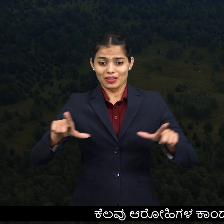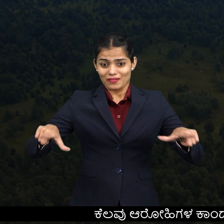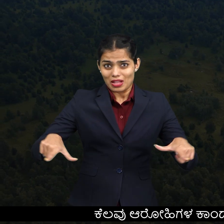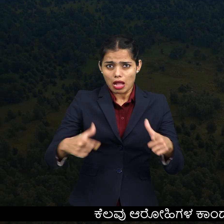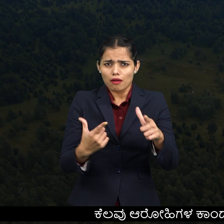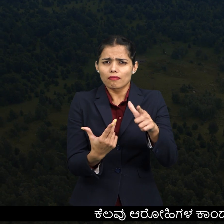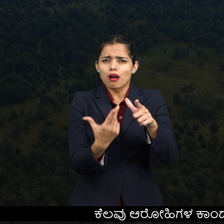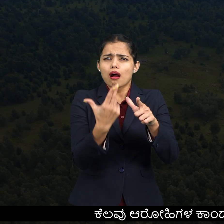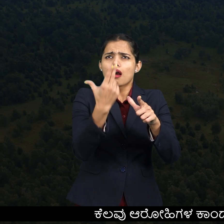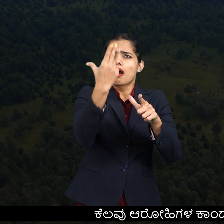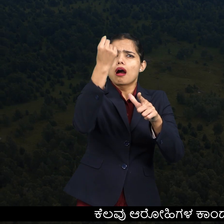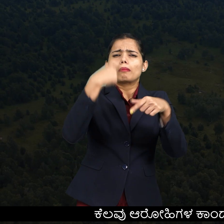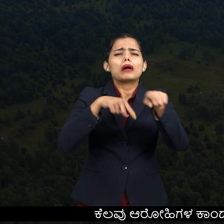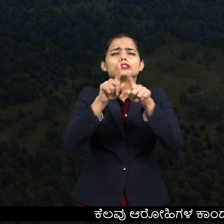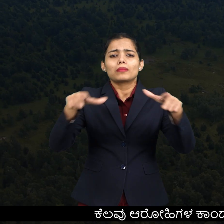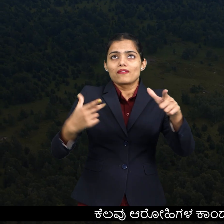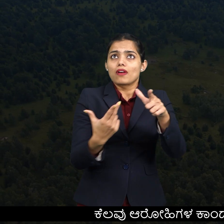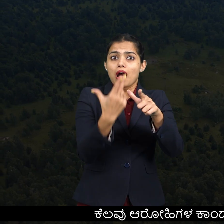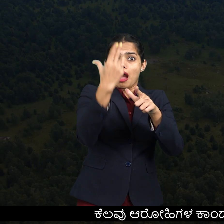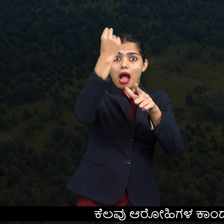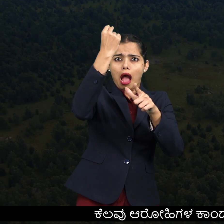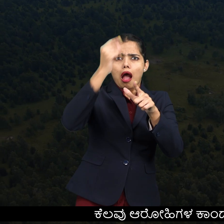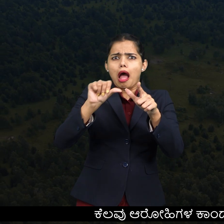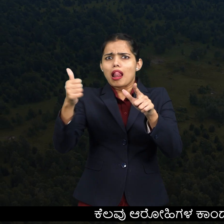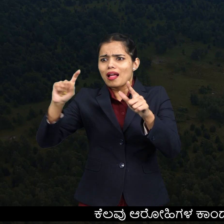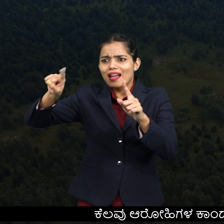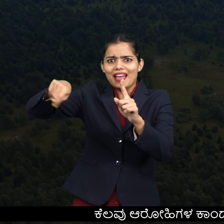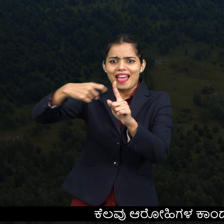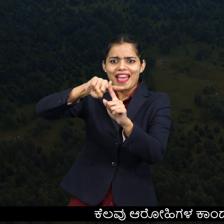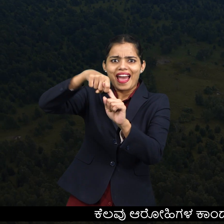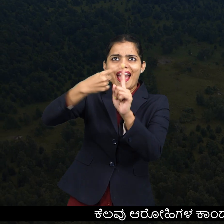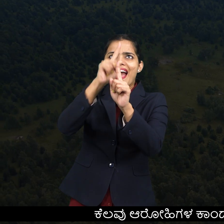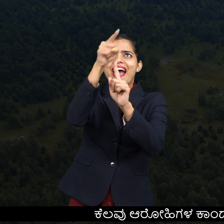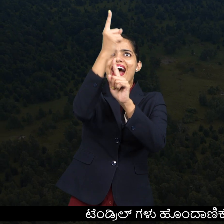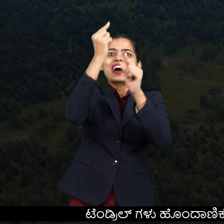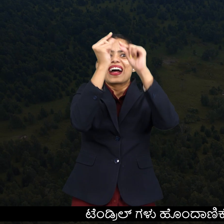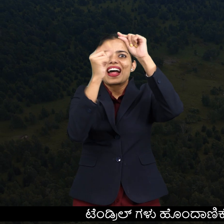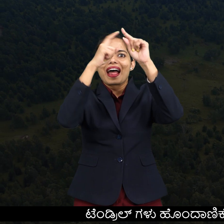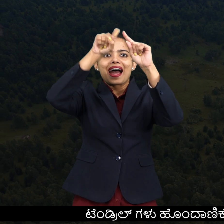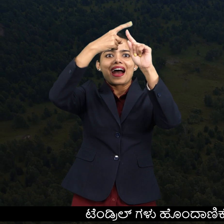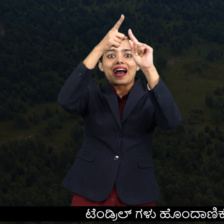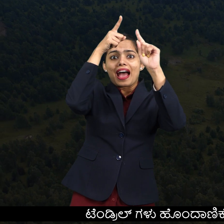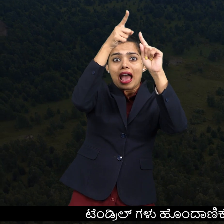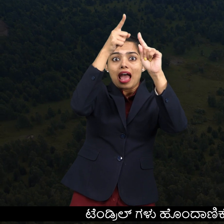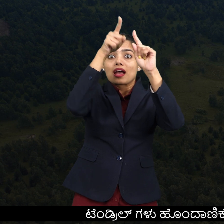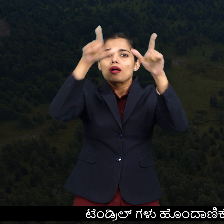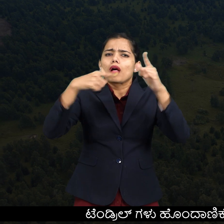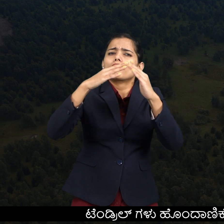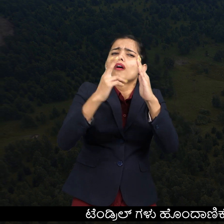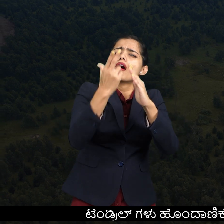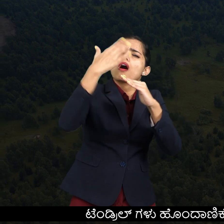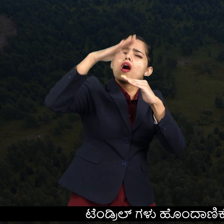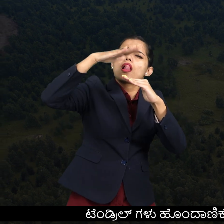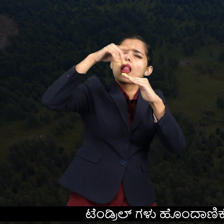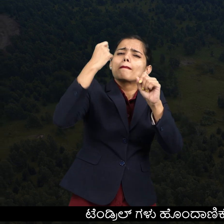ಕೆಲವು ಆರೋಹಿಗಳ ಕಾಂಡಗಳ ಮೇಲಿನ ಸ್ಪ್ರಿಂಗ್ ತರಹದ ಟೆಂಡ್ರಿಲ್ಗಳು